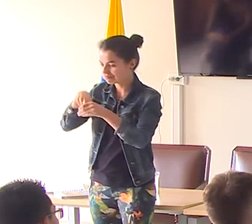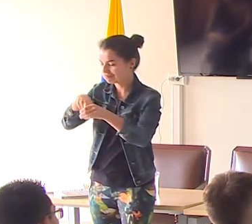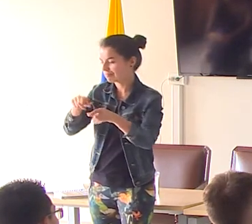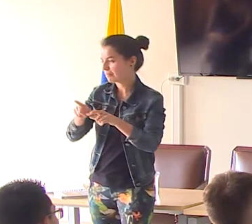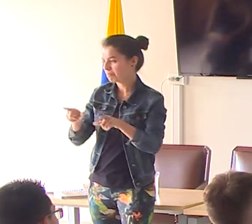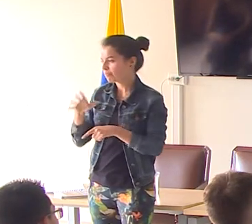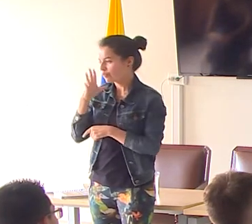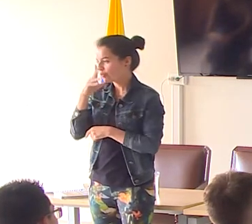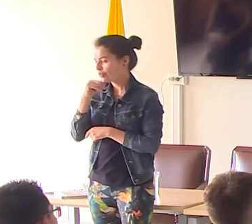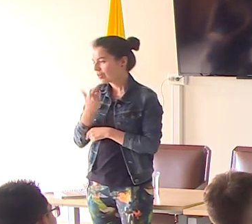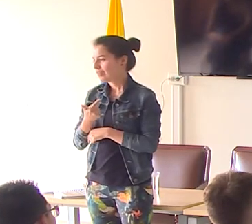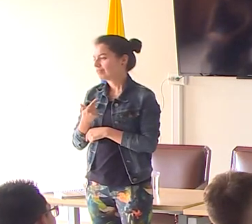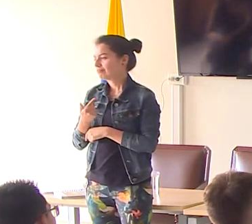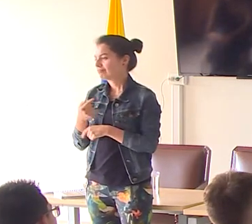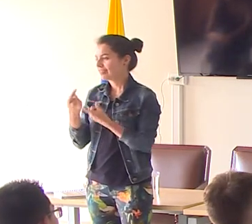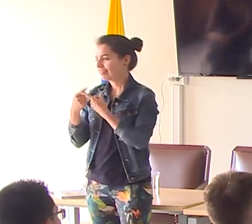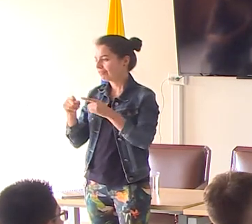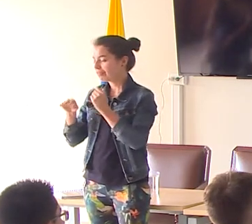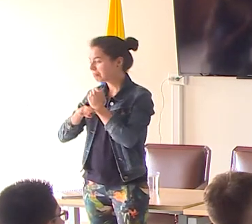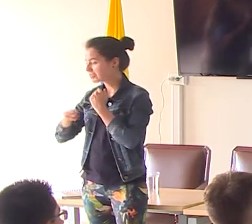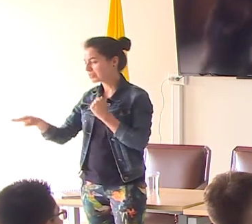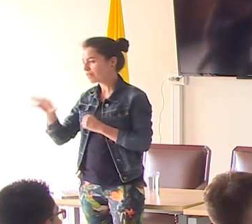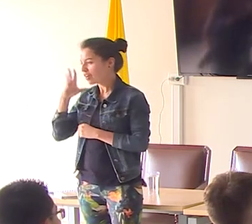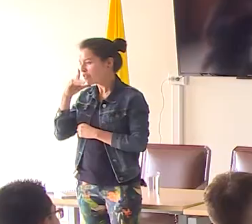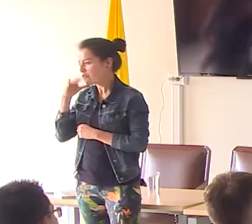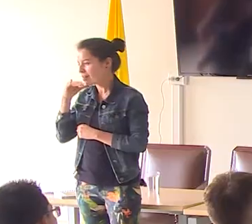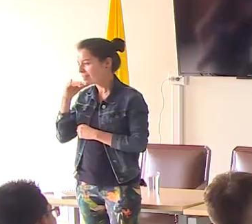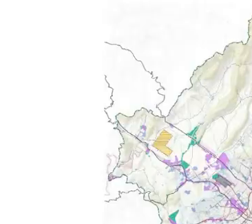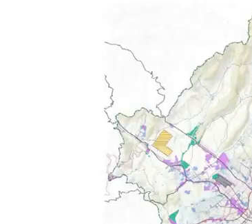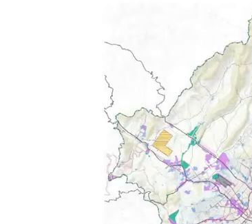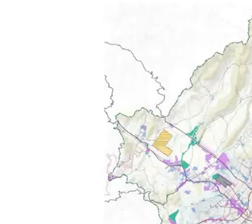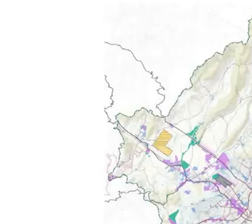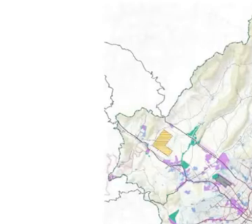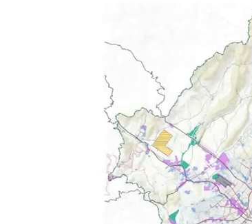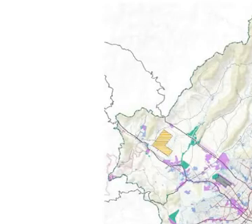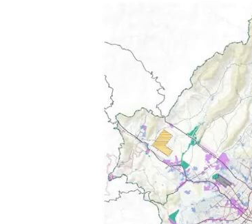industrial en la sabana depronto facatativá